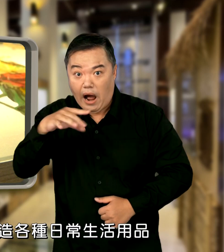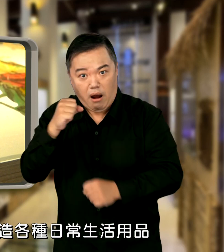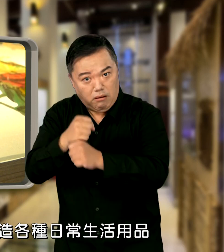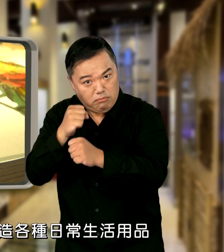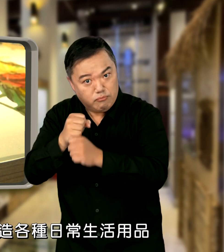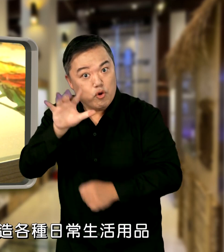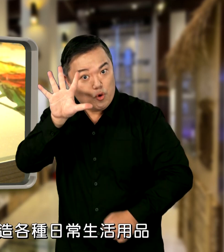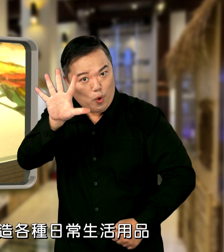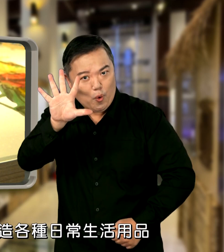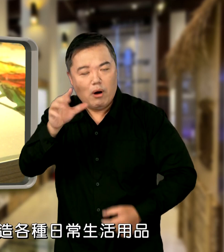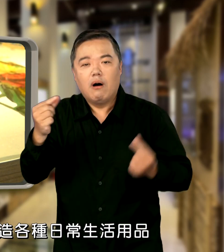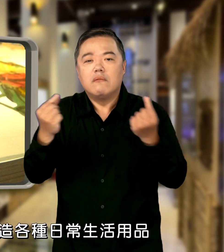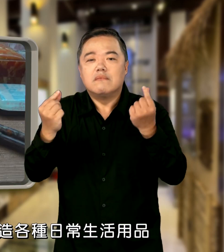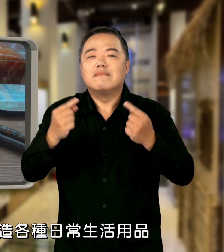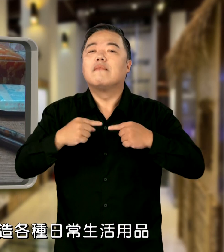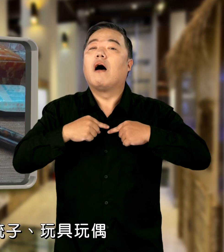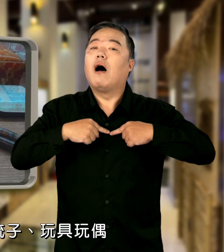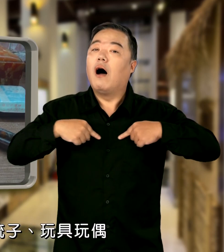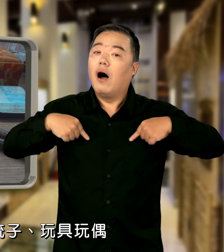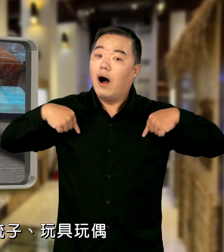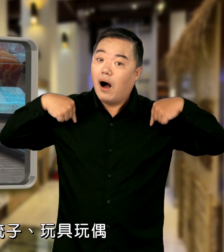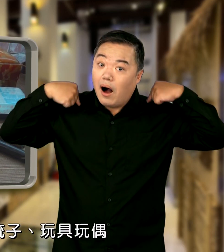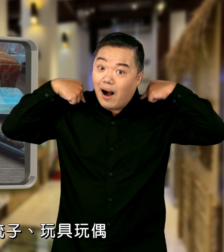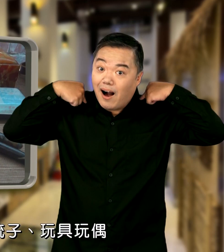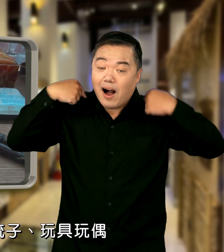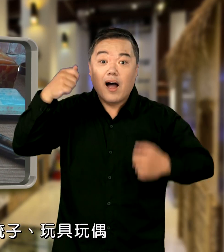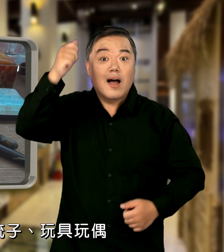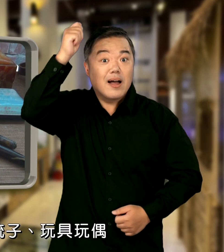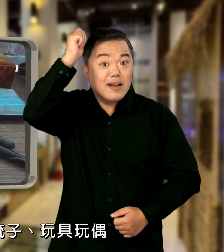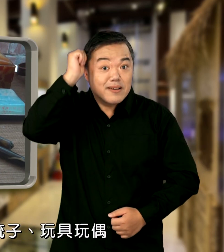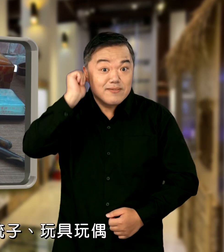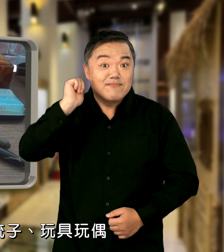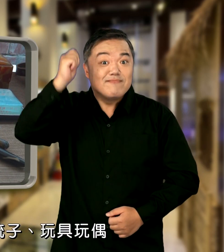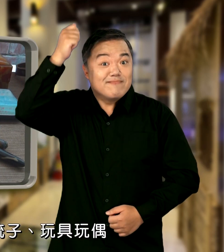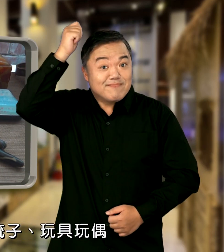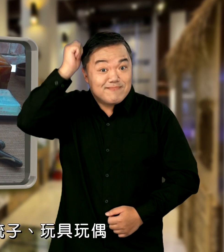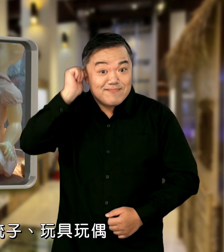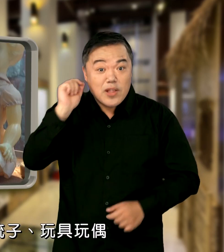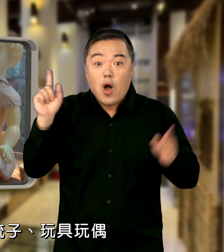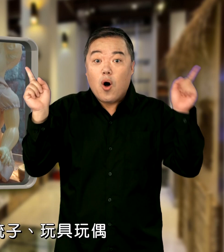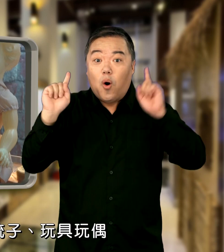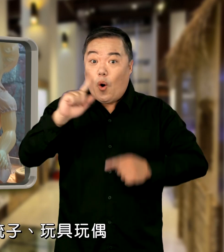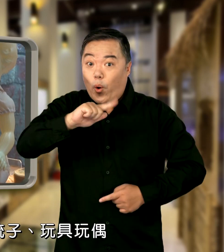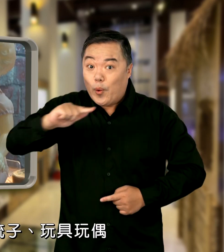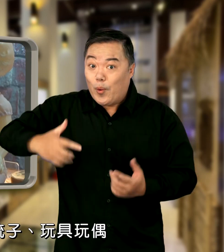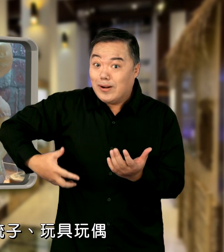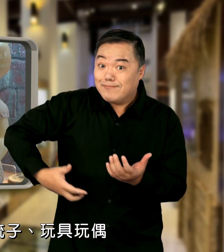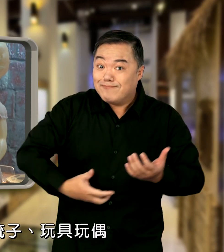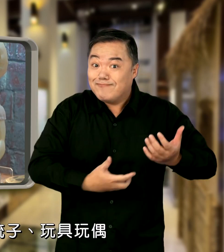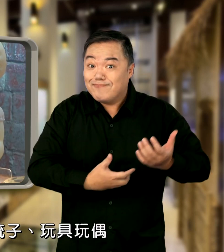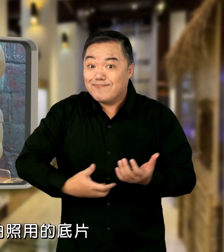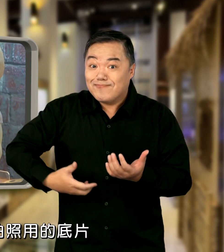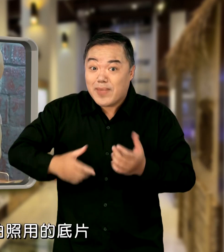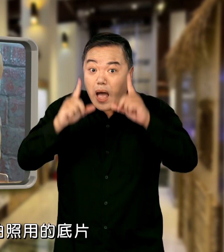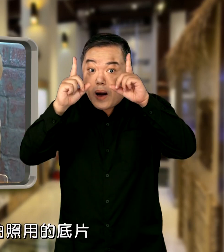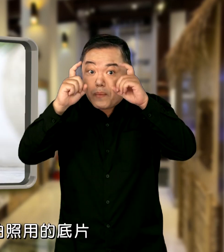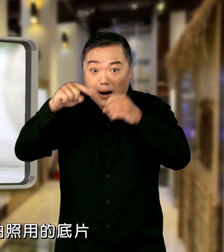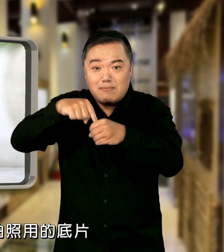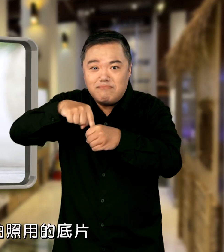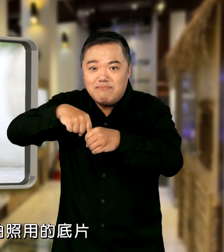日常生活用品，如项链、梳子、玩具玩偶，甚至是拍照用